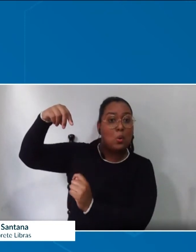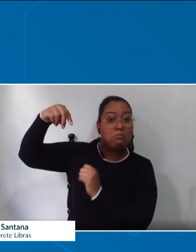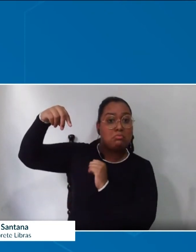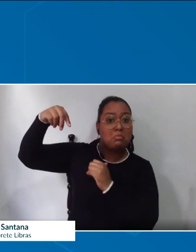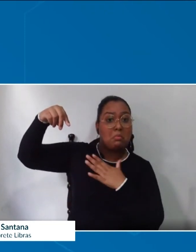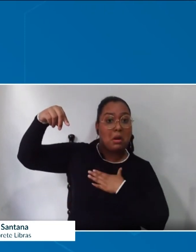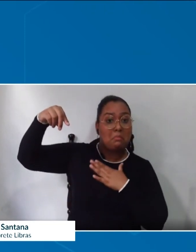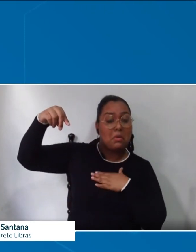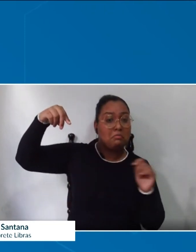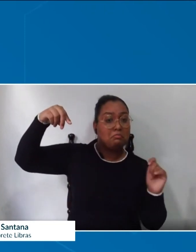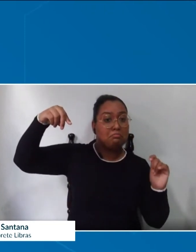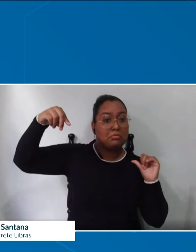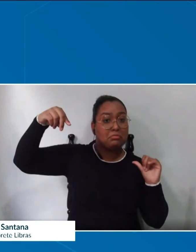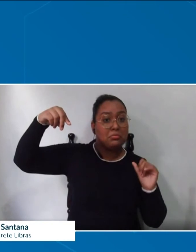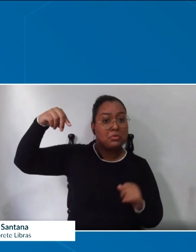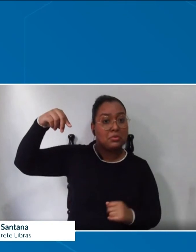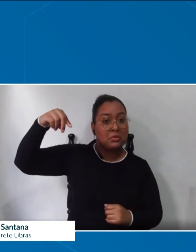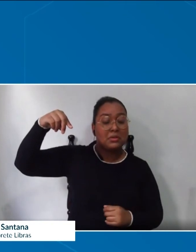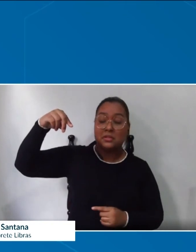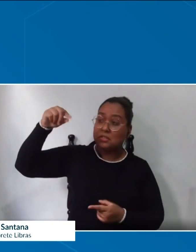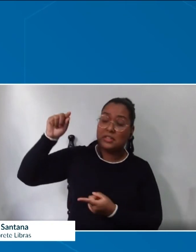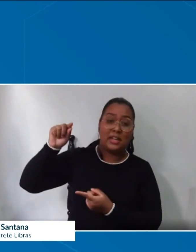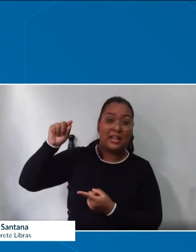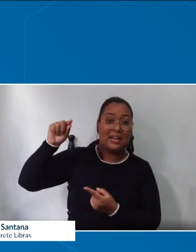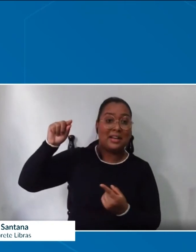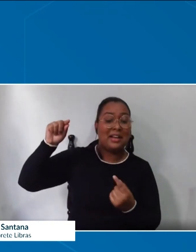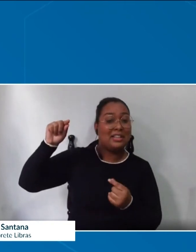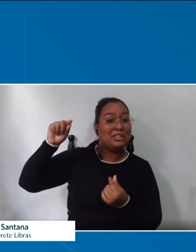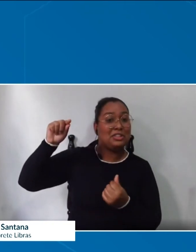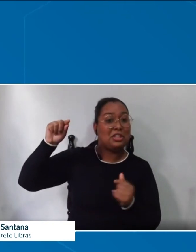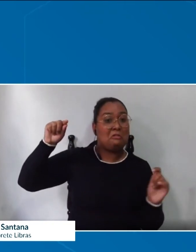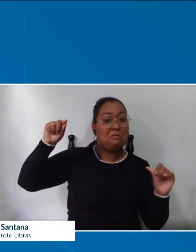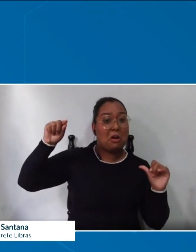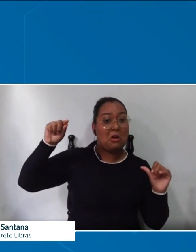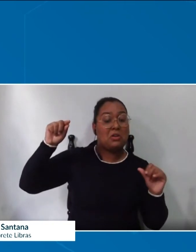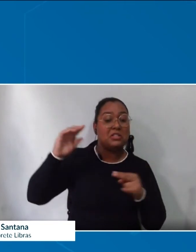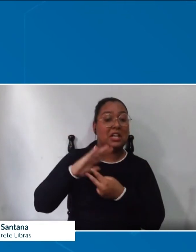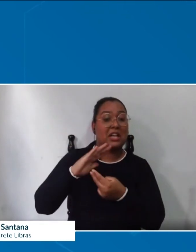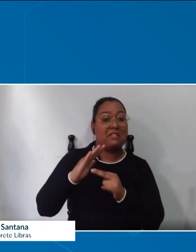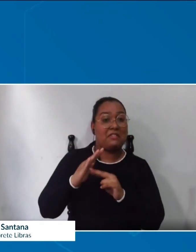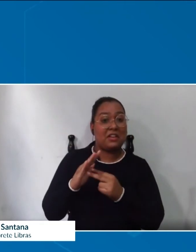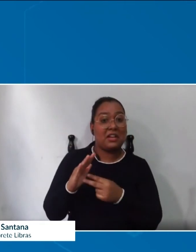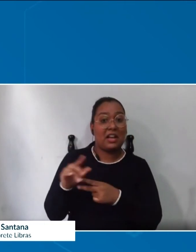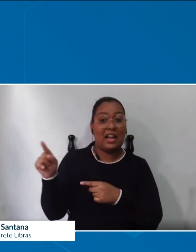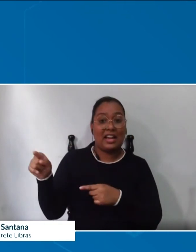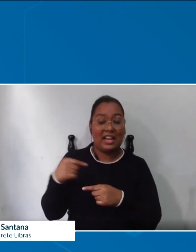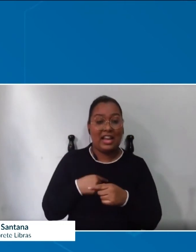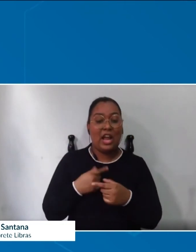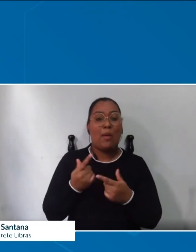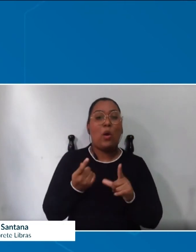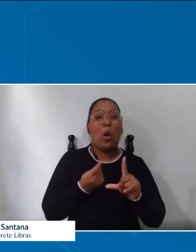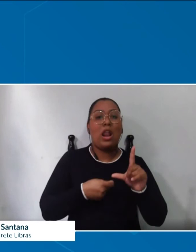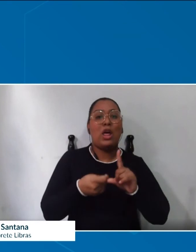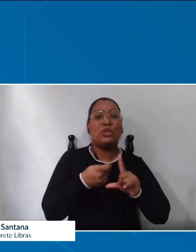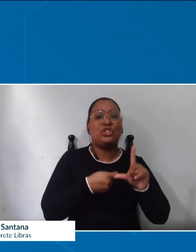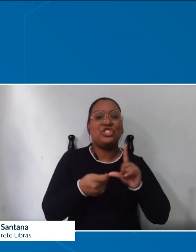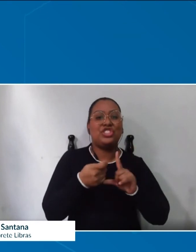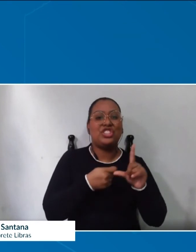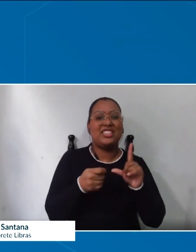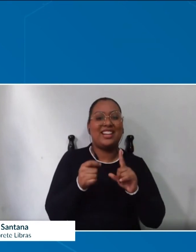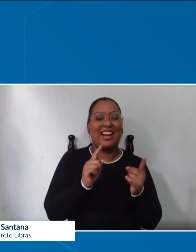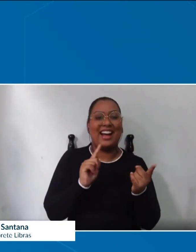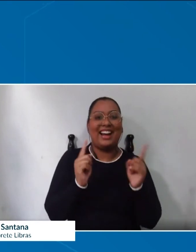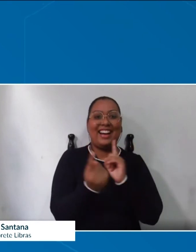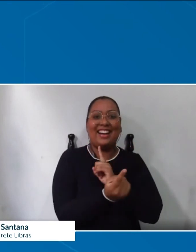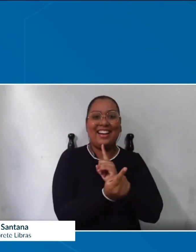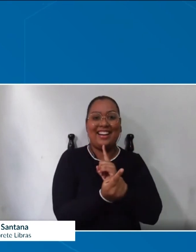ele. O que esse valor significa? Esse valor significa que ele está fazendo a logística reversa, que é